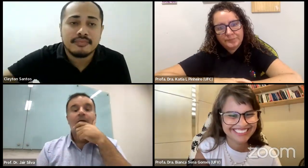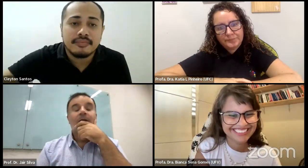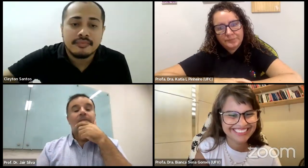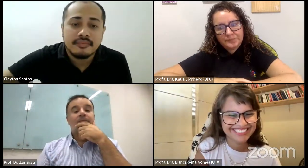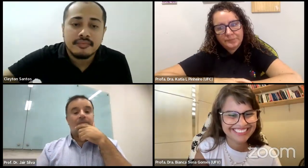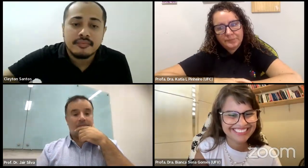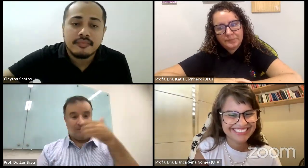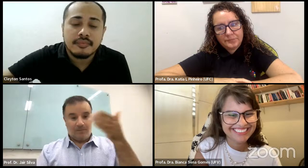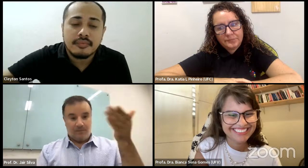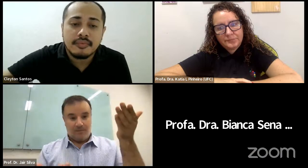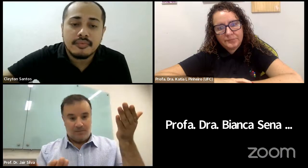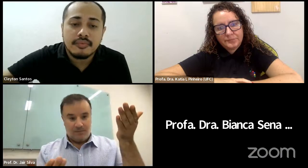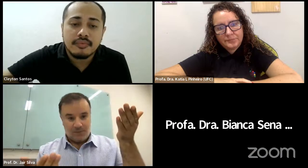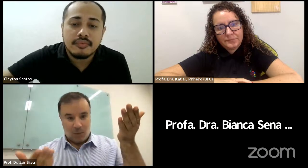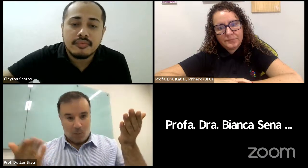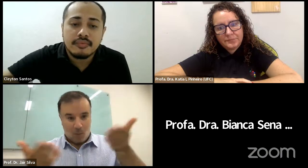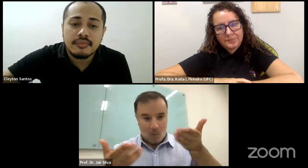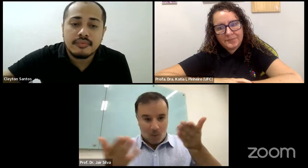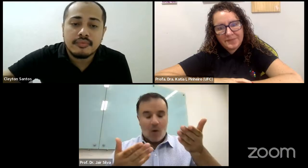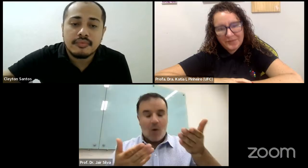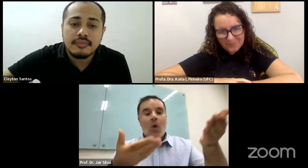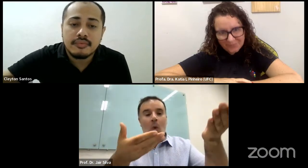Fica combinado.